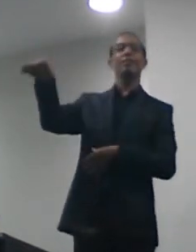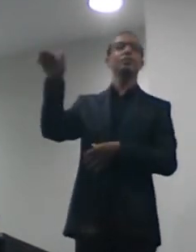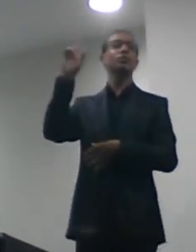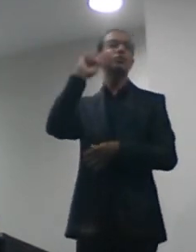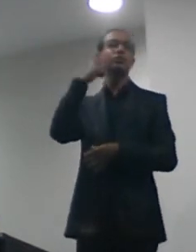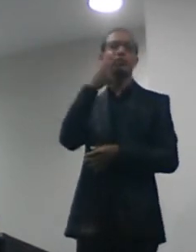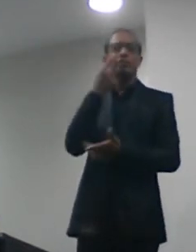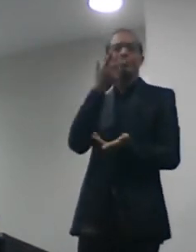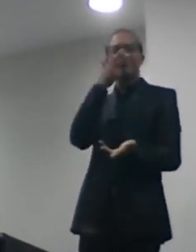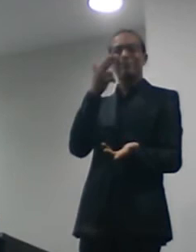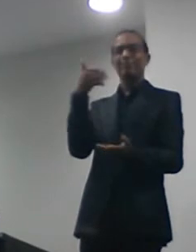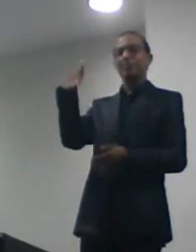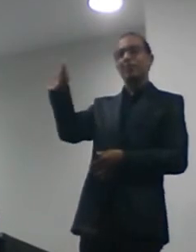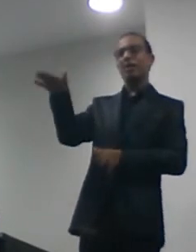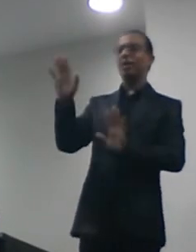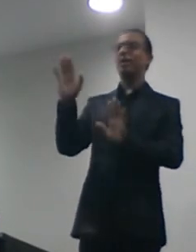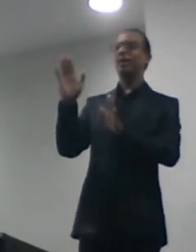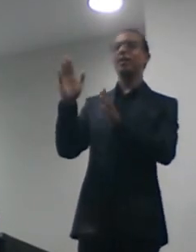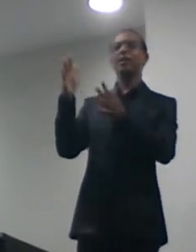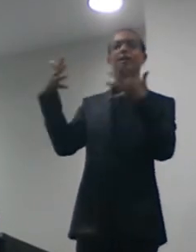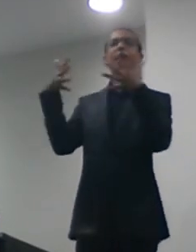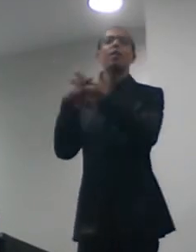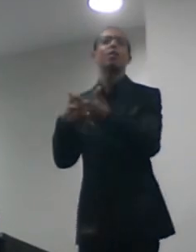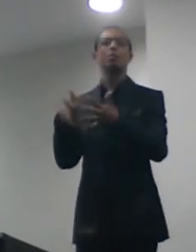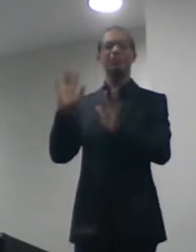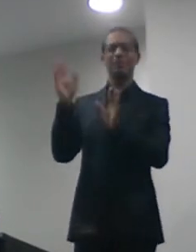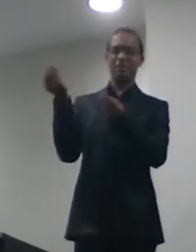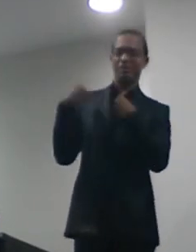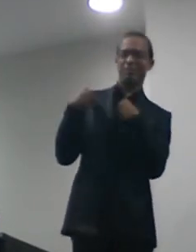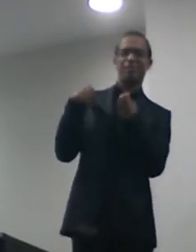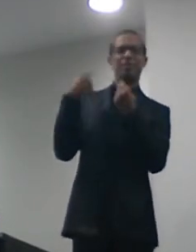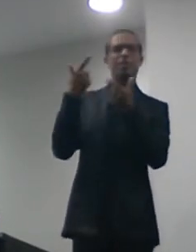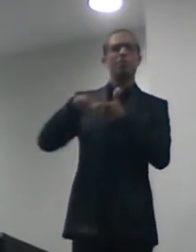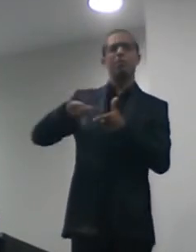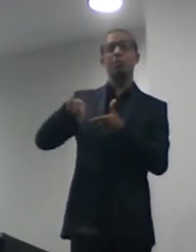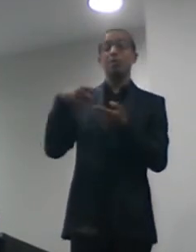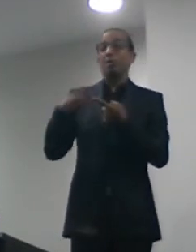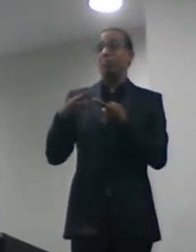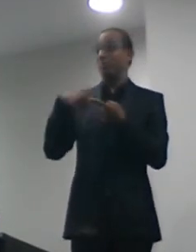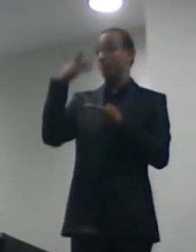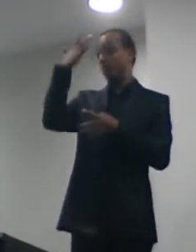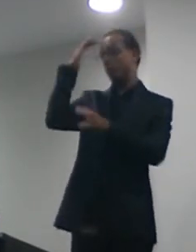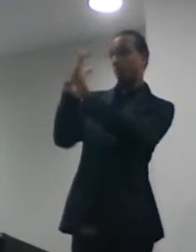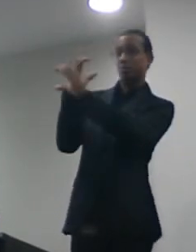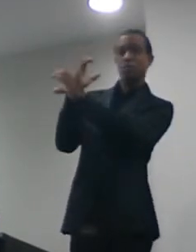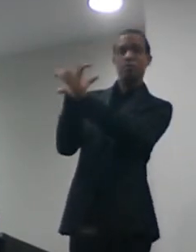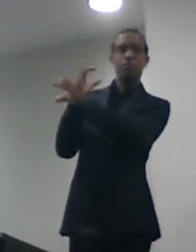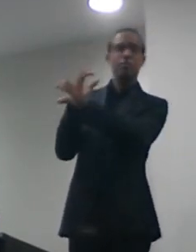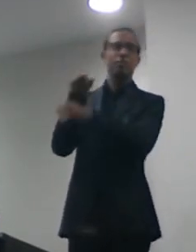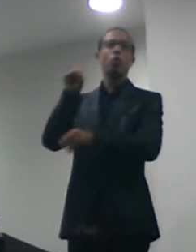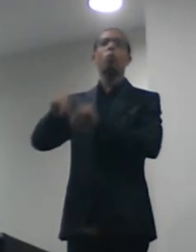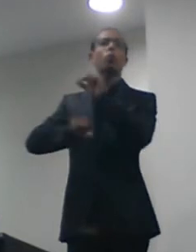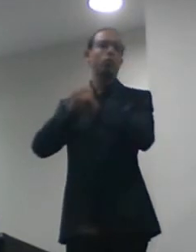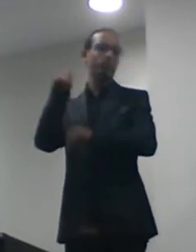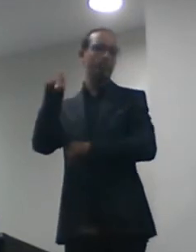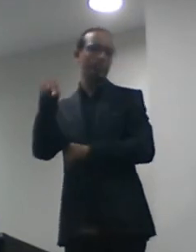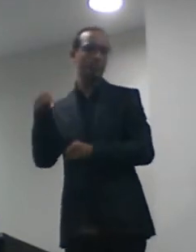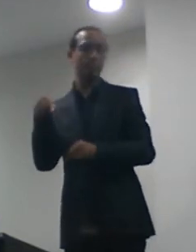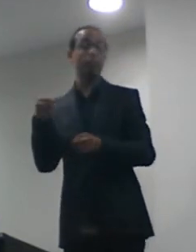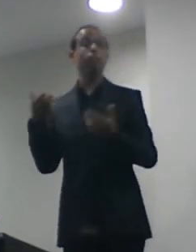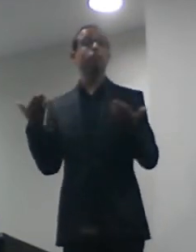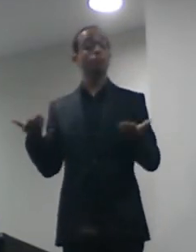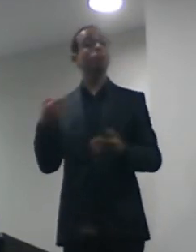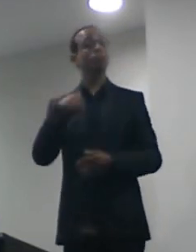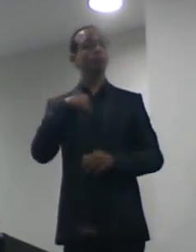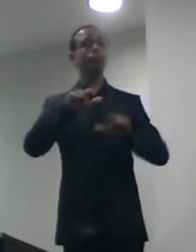a pessoa surda ao léu, sem nenhuma assistência, sem nem querer entender, porque nem ele mesmo estava podendo compreender a situação. E como